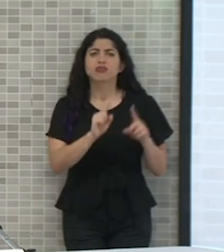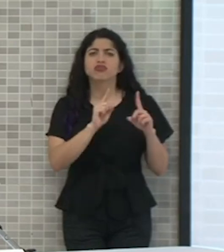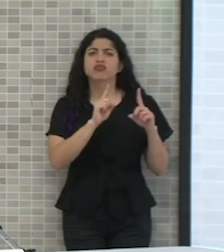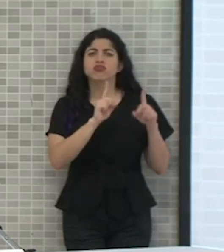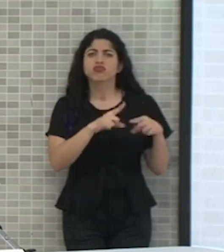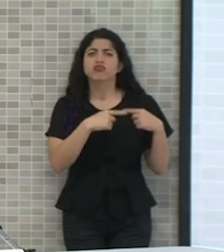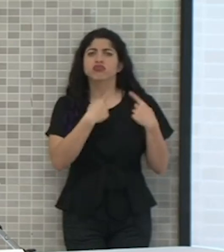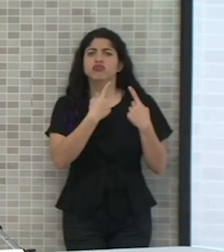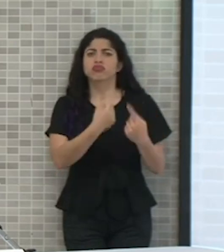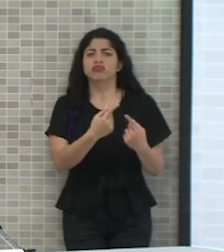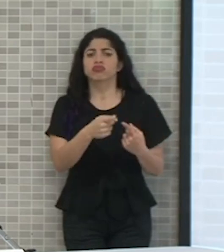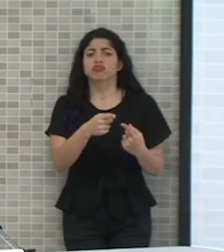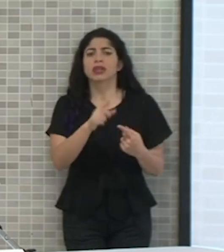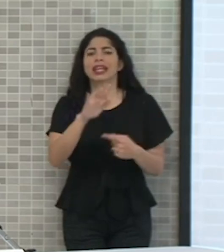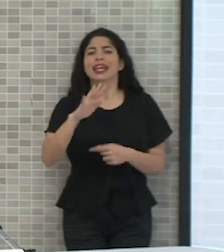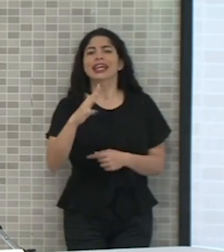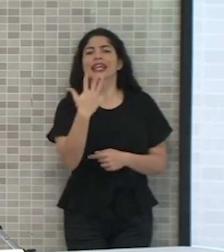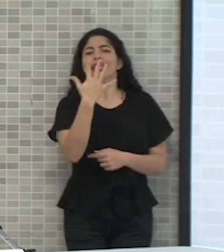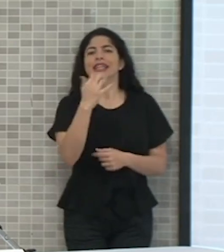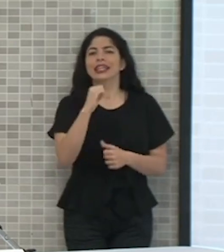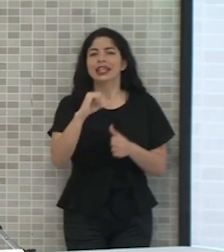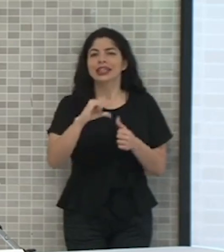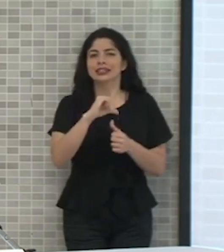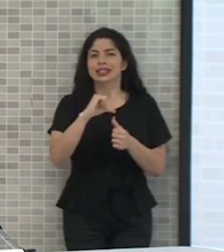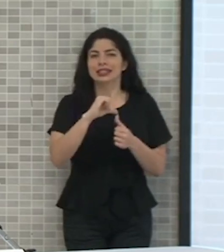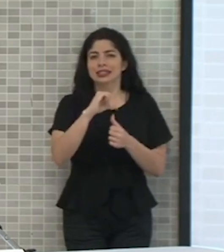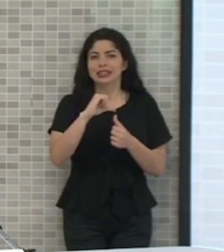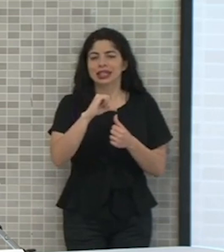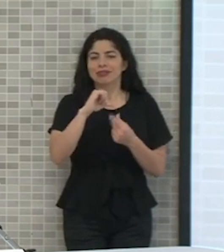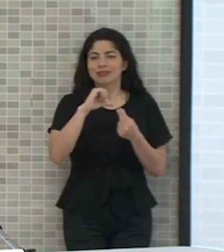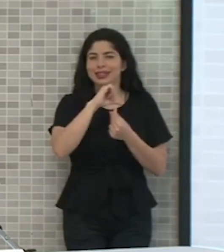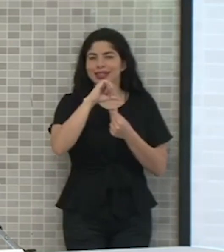ha sido la quinta esencia del ser